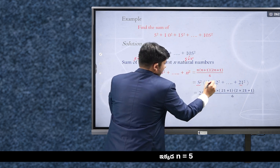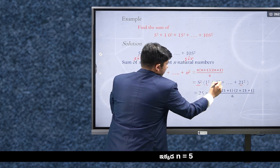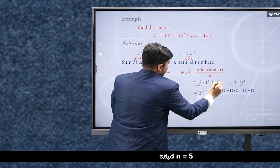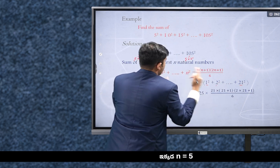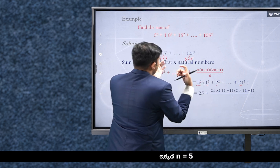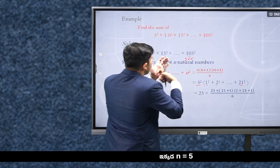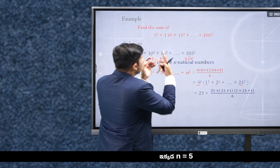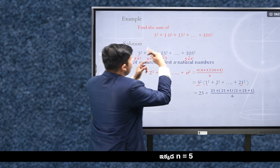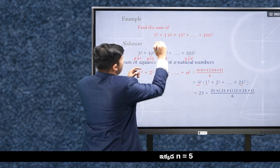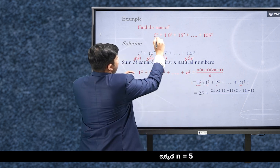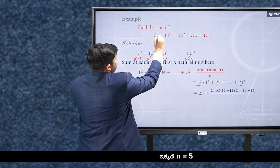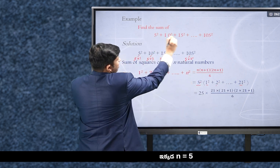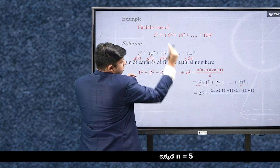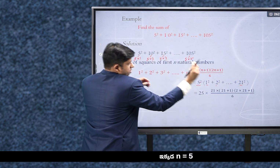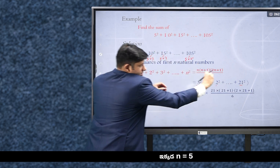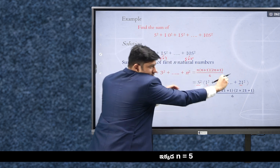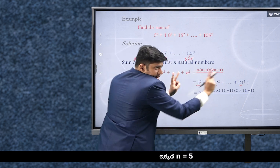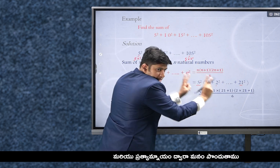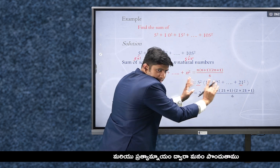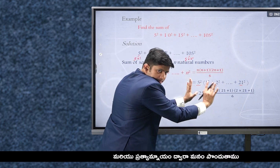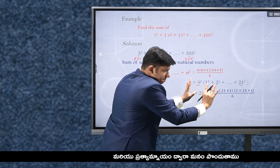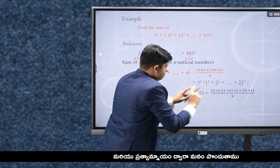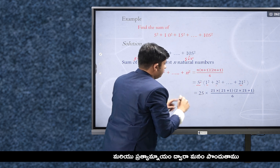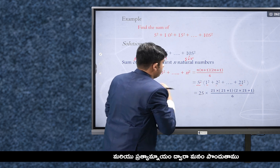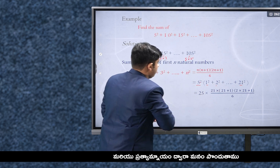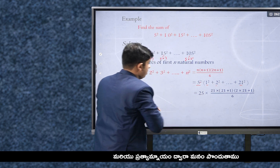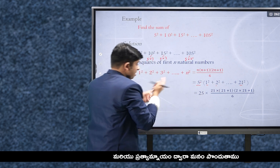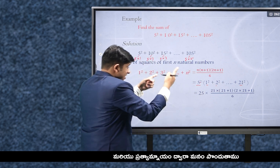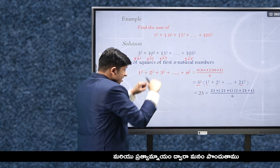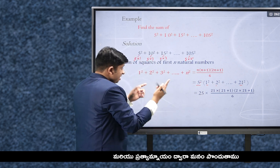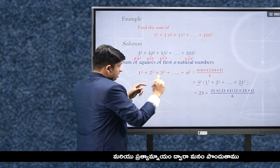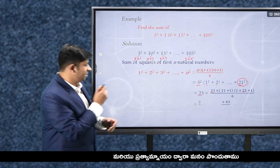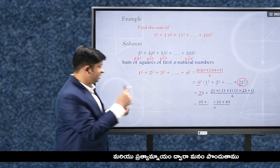ఇక్కడ n ఈజ్ ఈక్వల్ టు 5 మరియు ప్రత్యామ్నాయం చేయడం ద్వారా మనం పొందుతాము